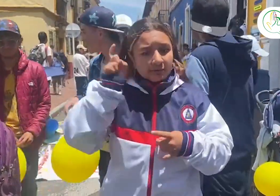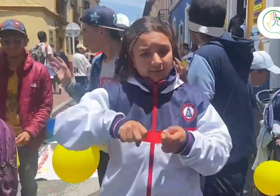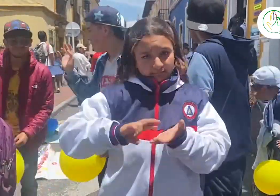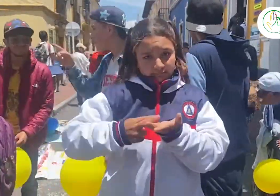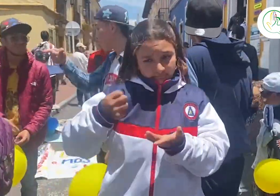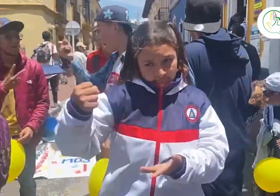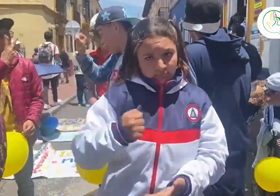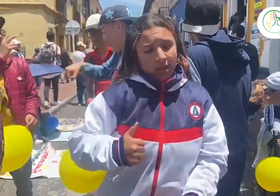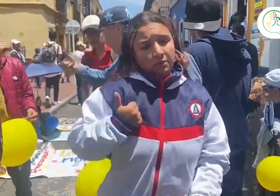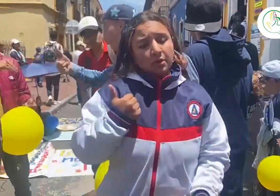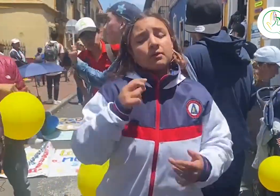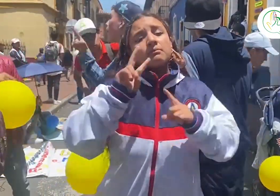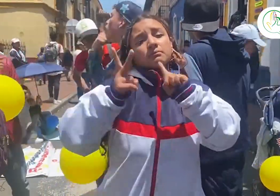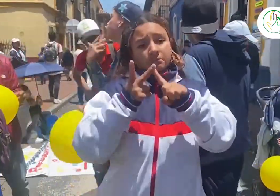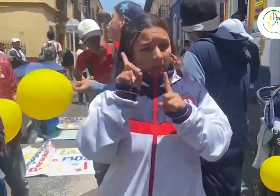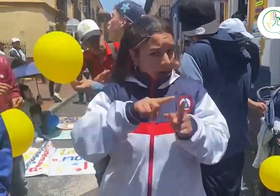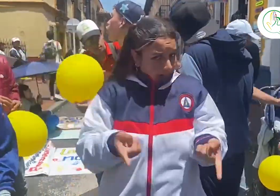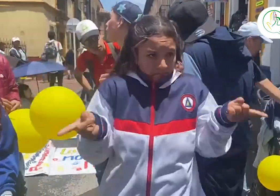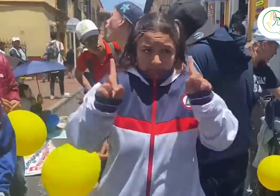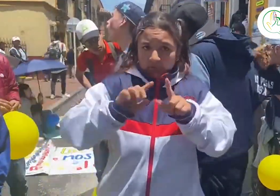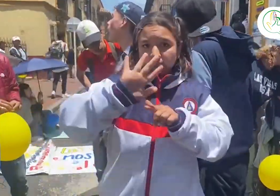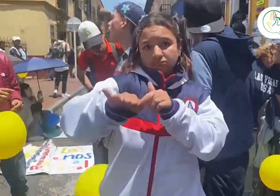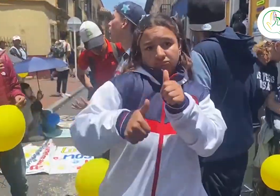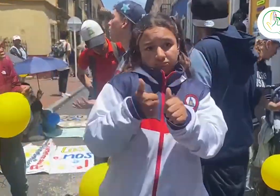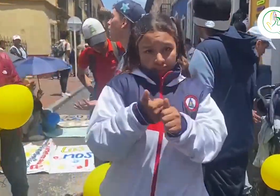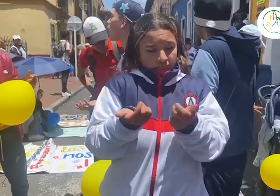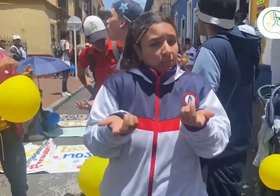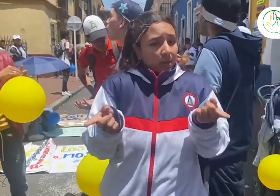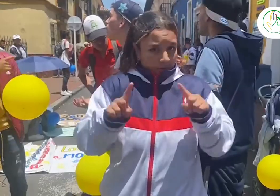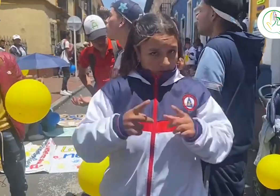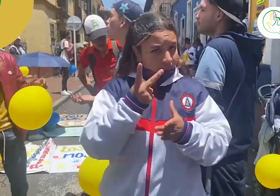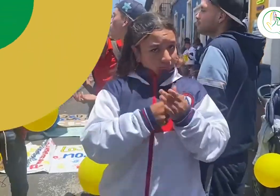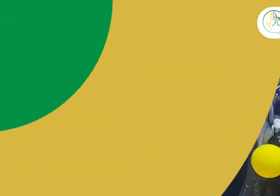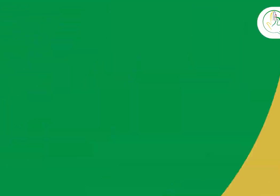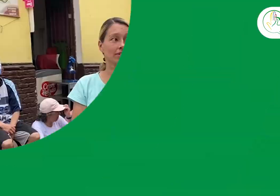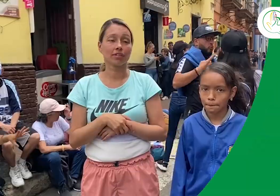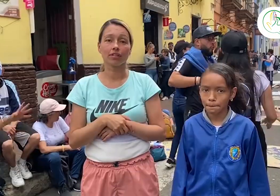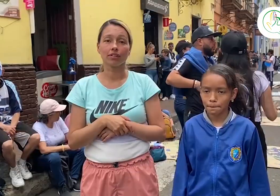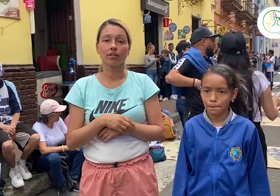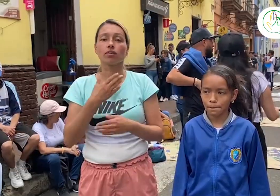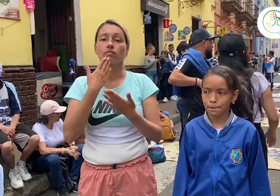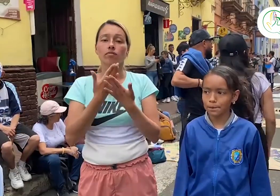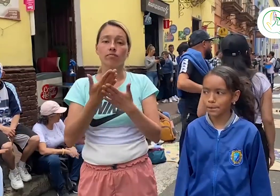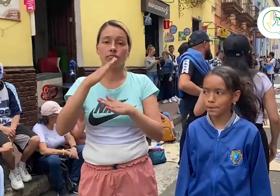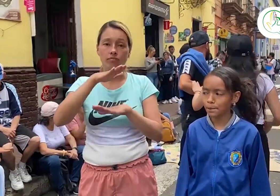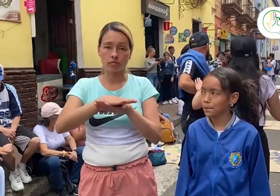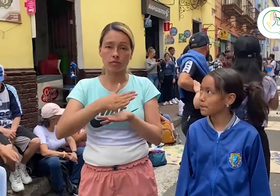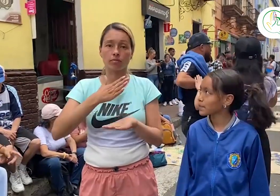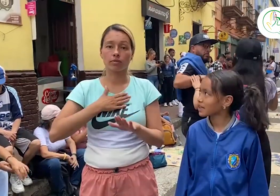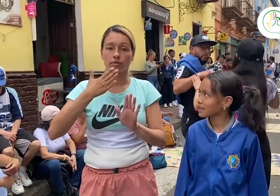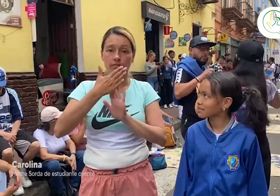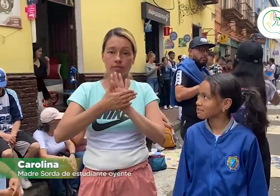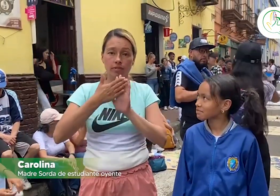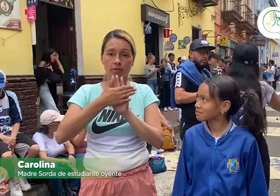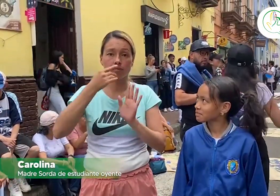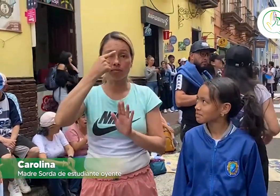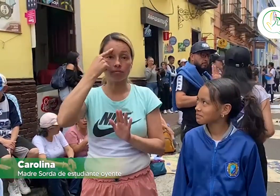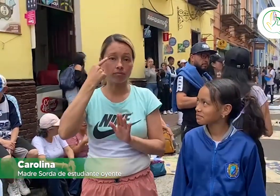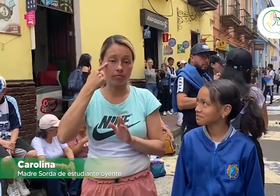para venir al plantón, exigir intérpretes y mediadores. Muy buenas tardes. Esta es mi seña. Yo soy Carolina.